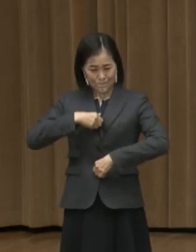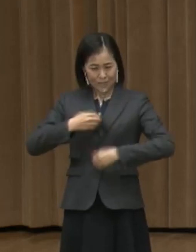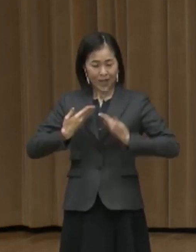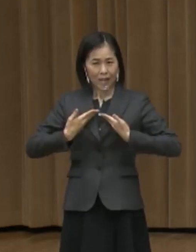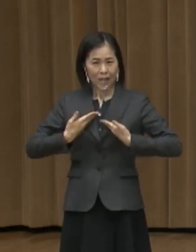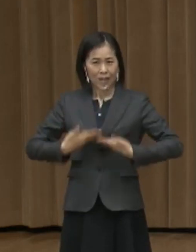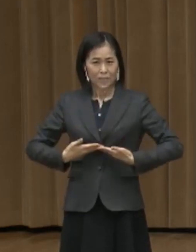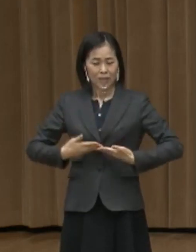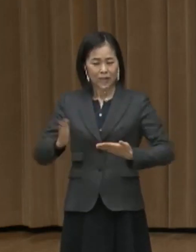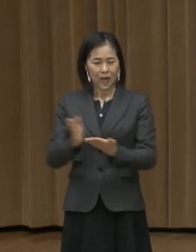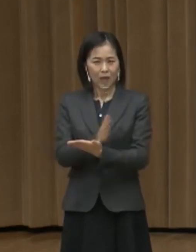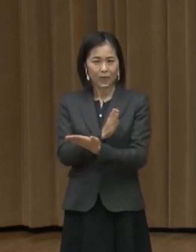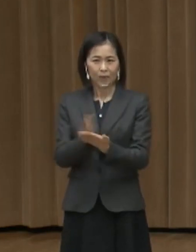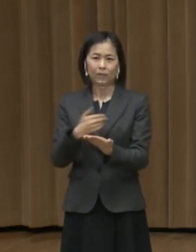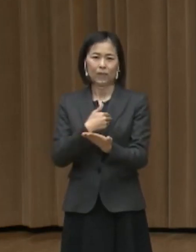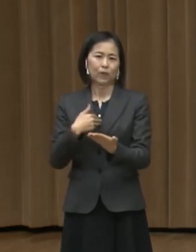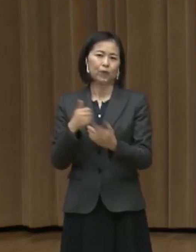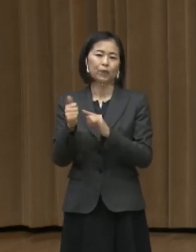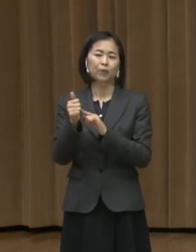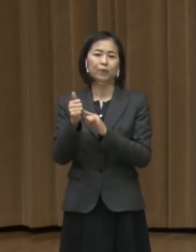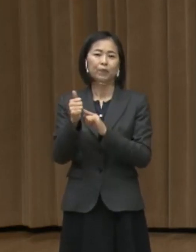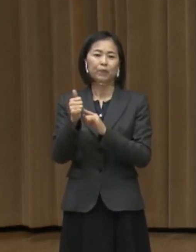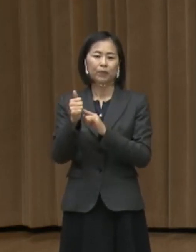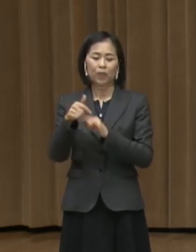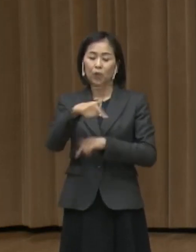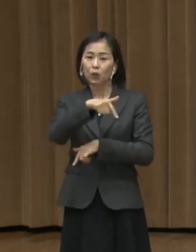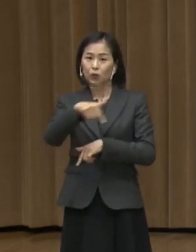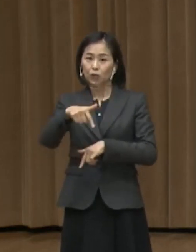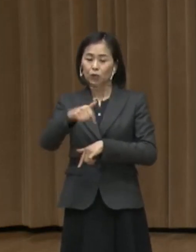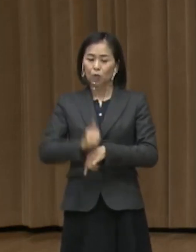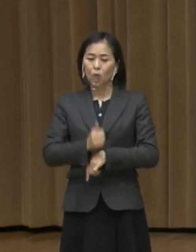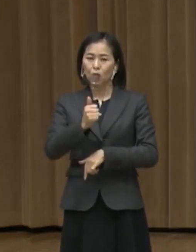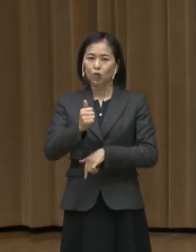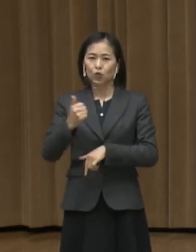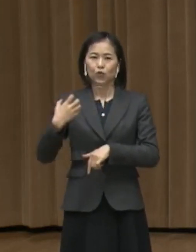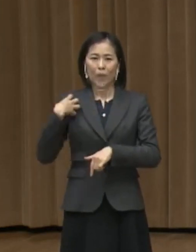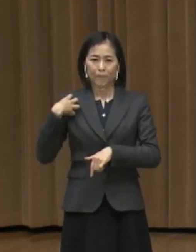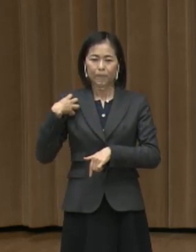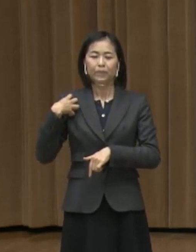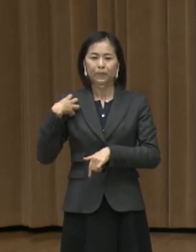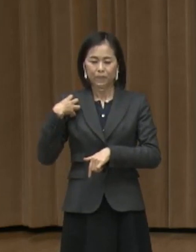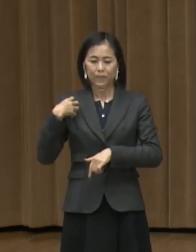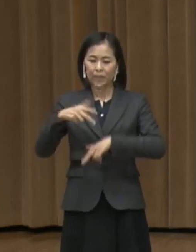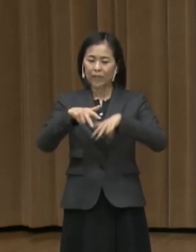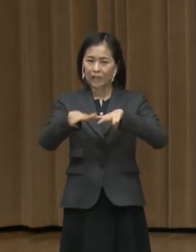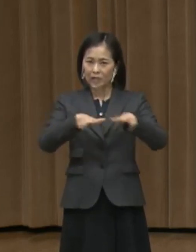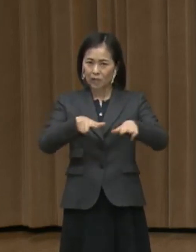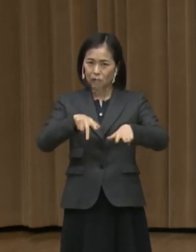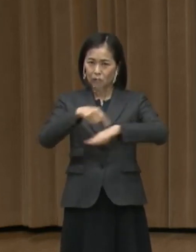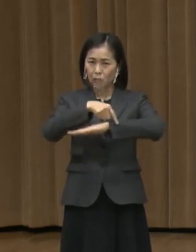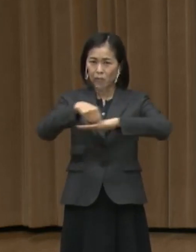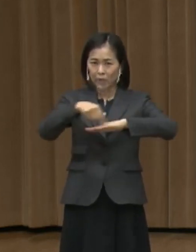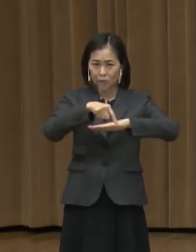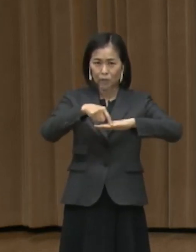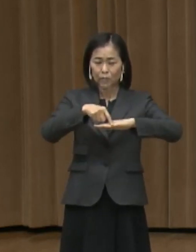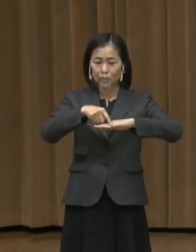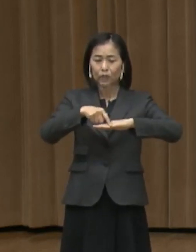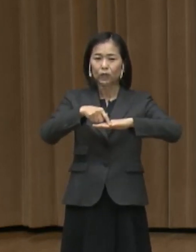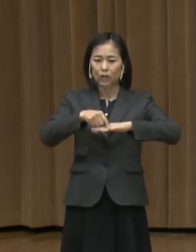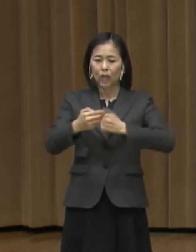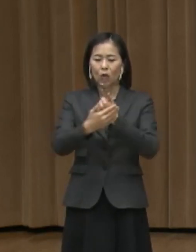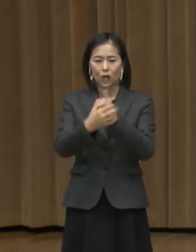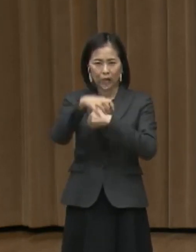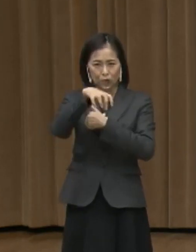つ柔軟な判断ができる職員で、部の主管課長として、施策の企画や計画の進行管理、保健